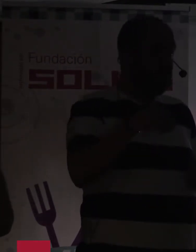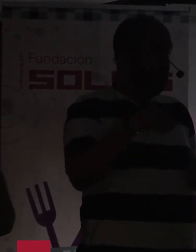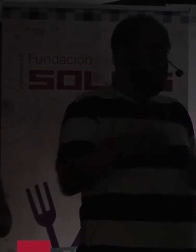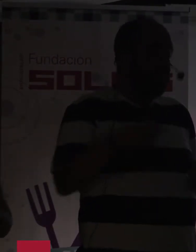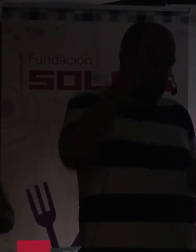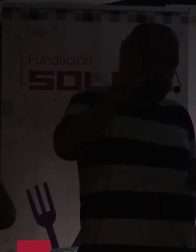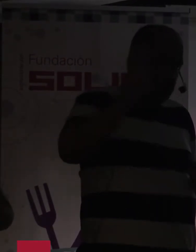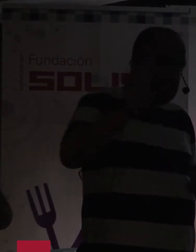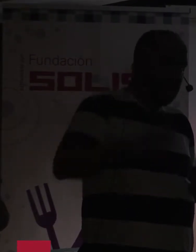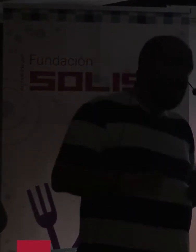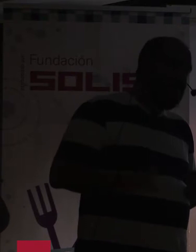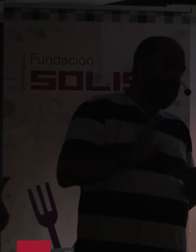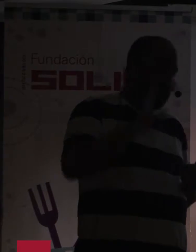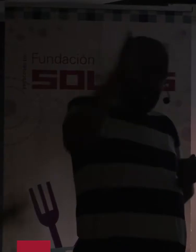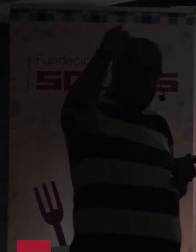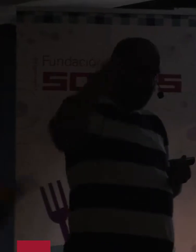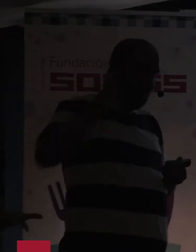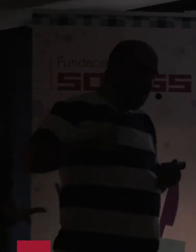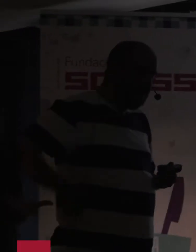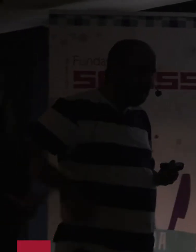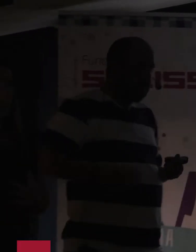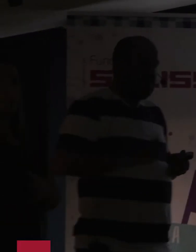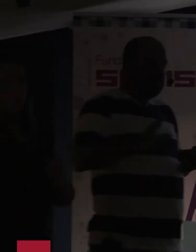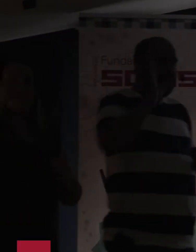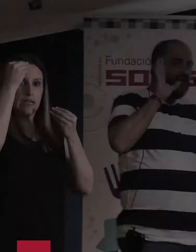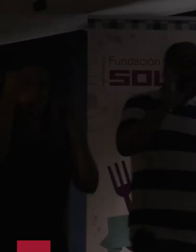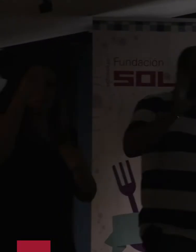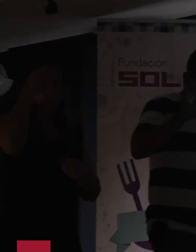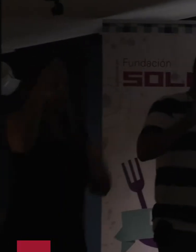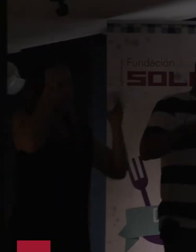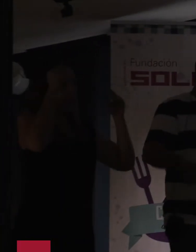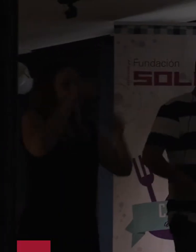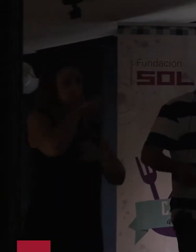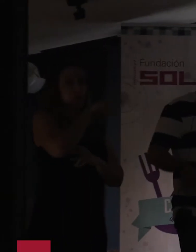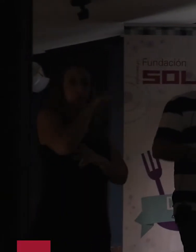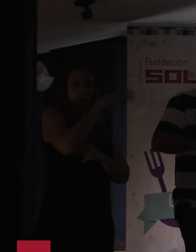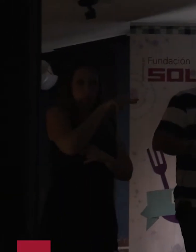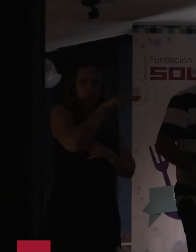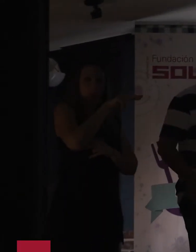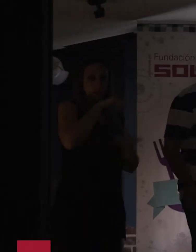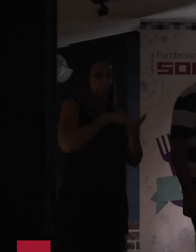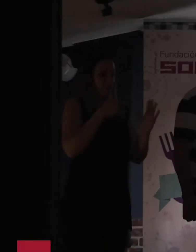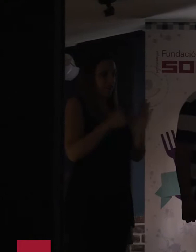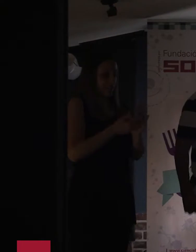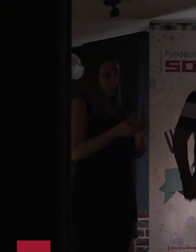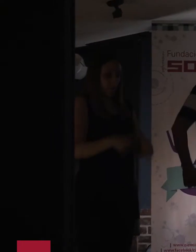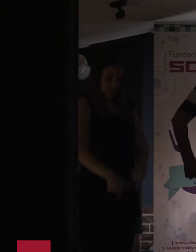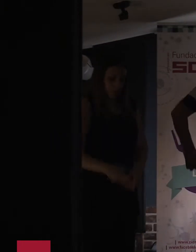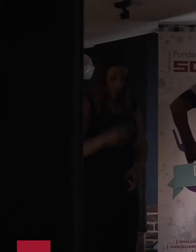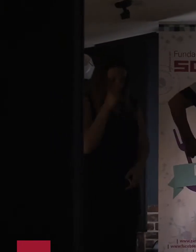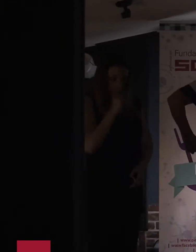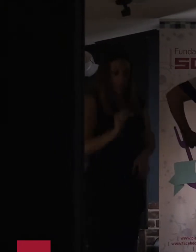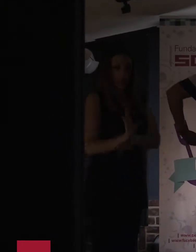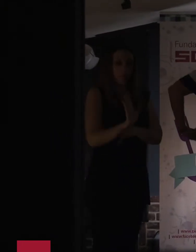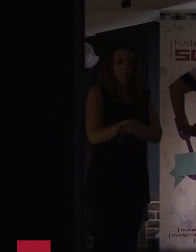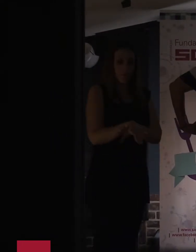después. Haceros la idea, el cerebro habla, digo, el sistema funciona al revés, el pie pisa, detecta